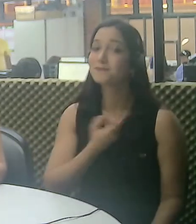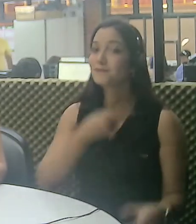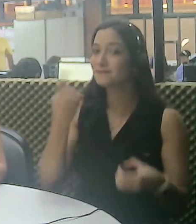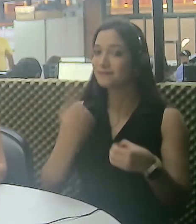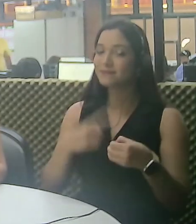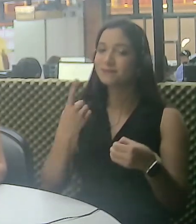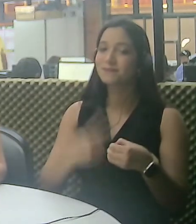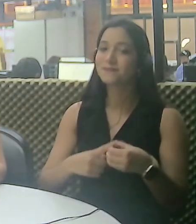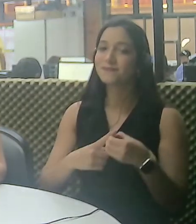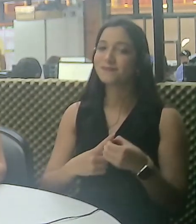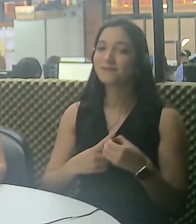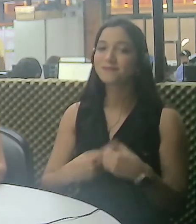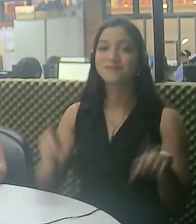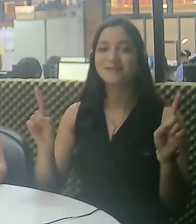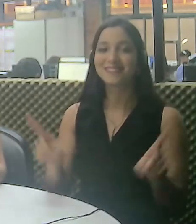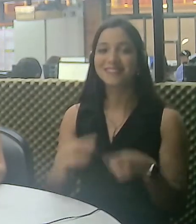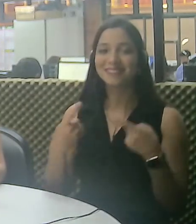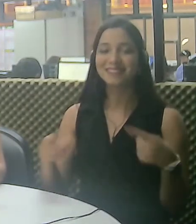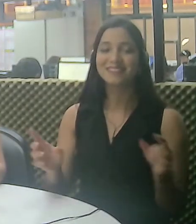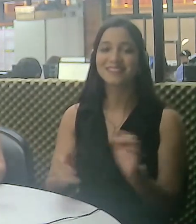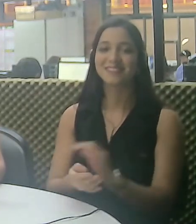Rádio Nossa Cidade.